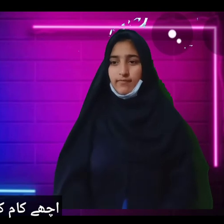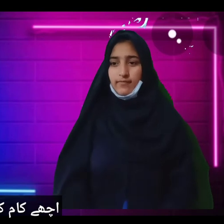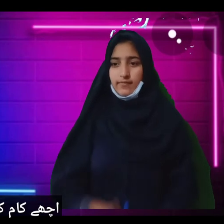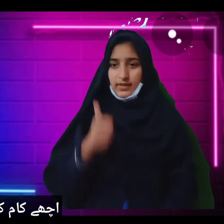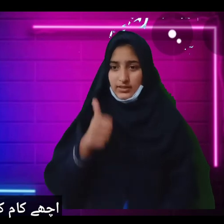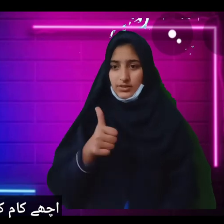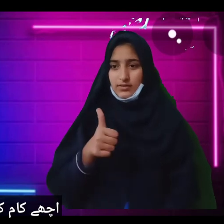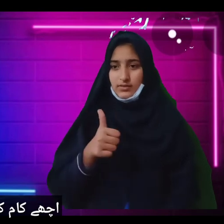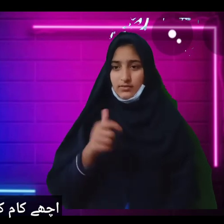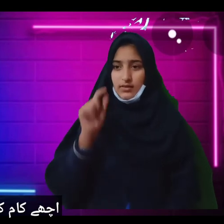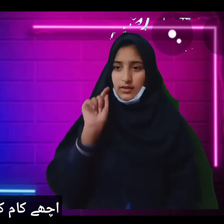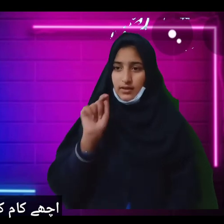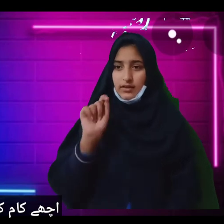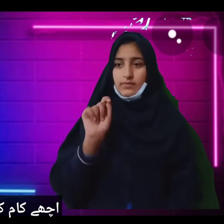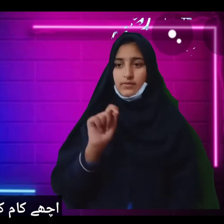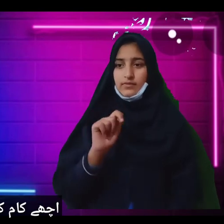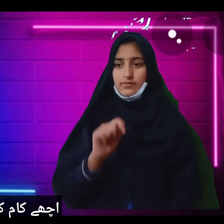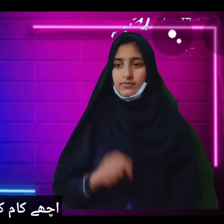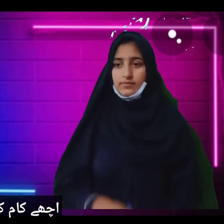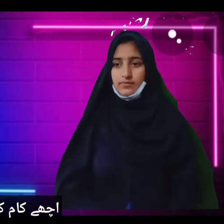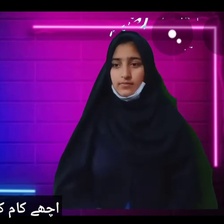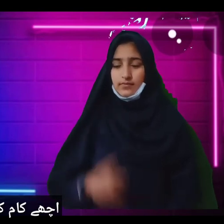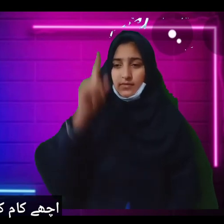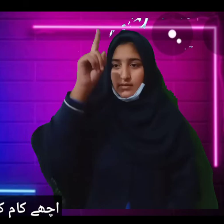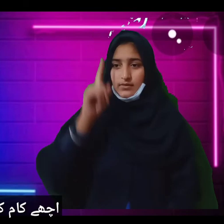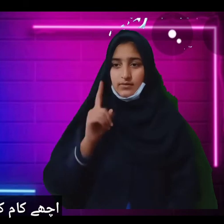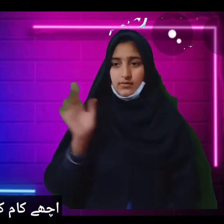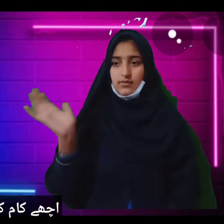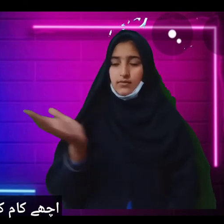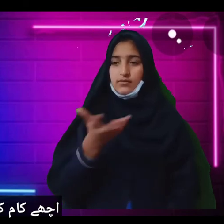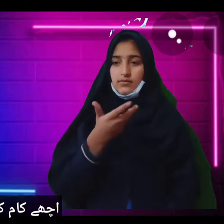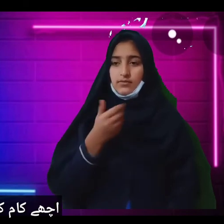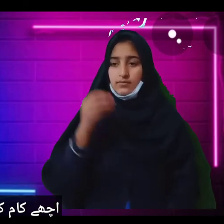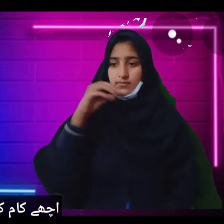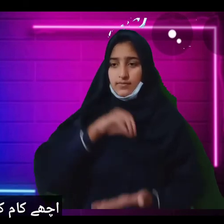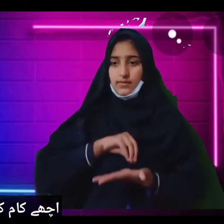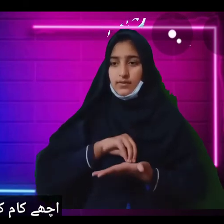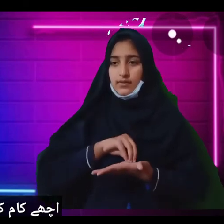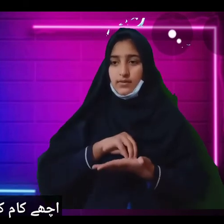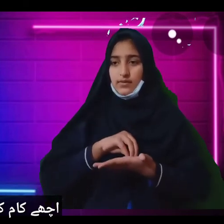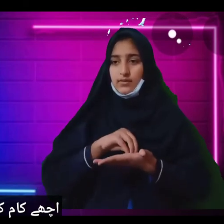अच्छे काम करने वाला जन्नत में